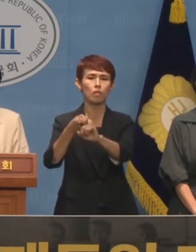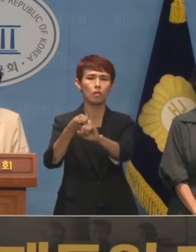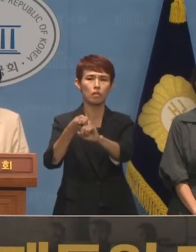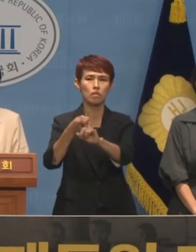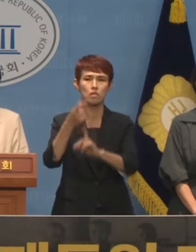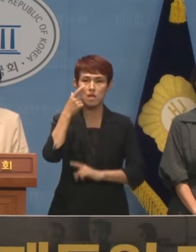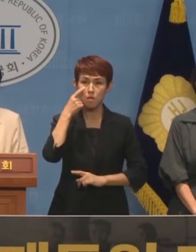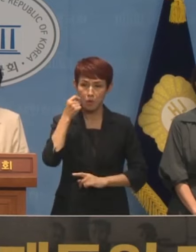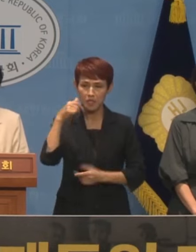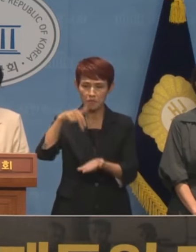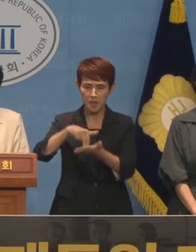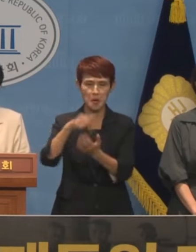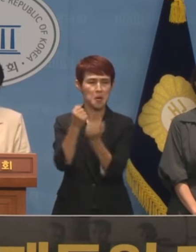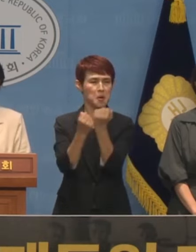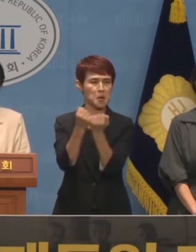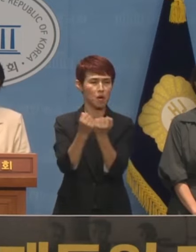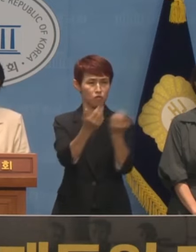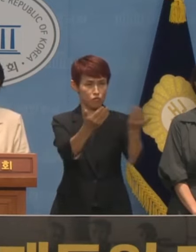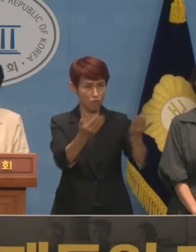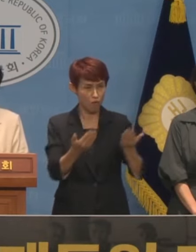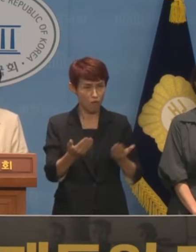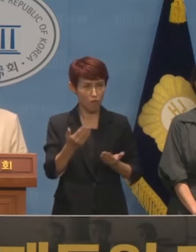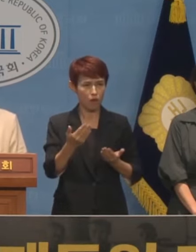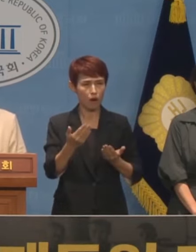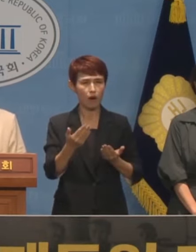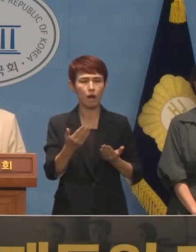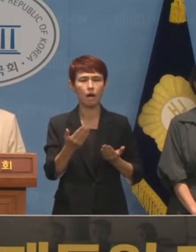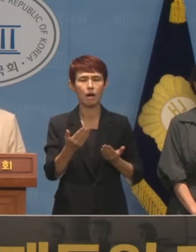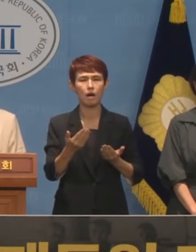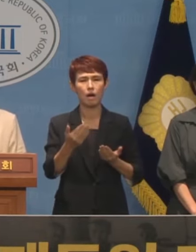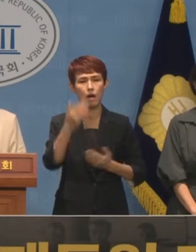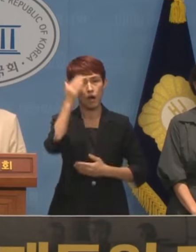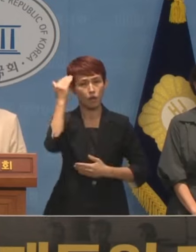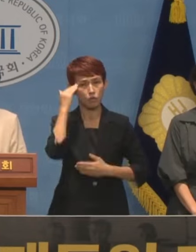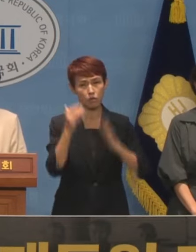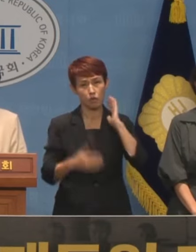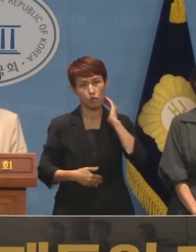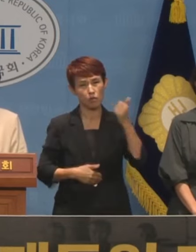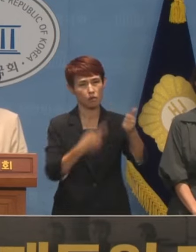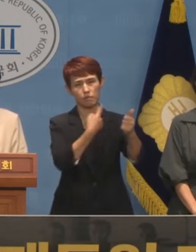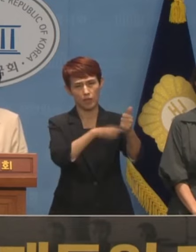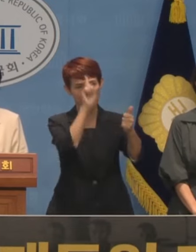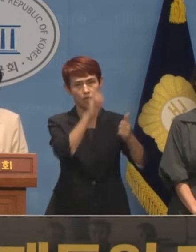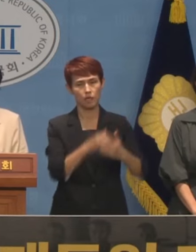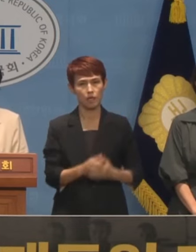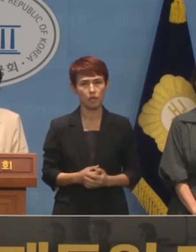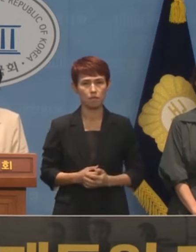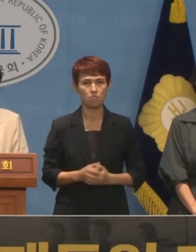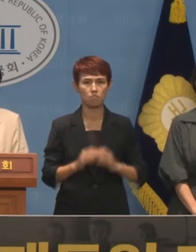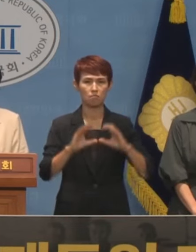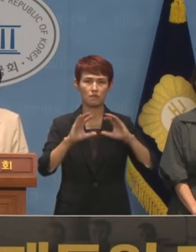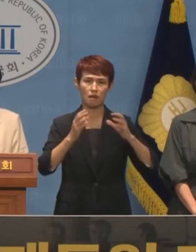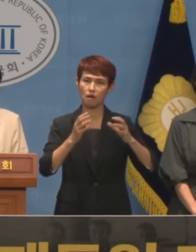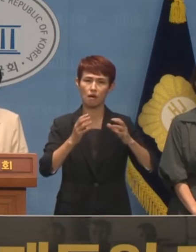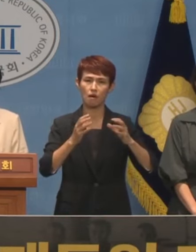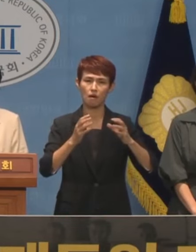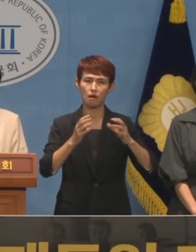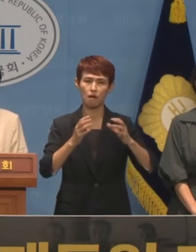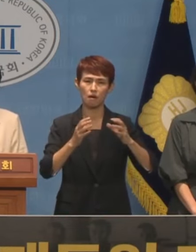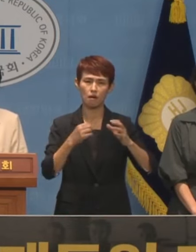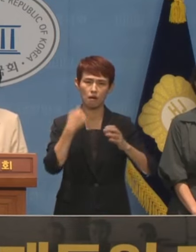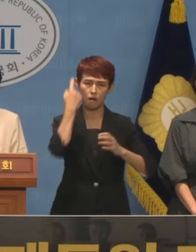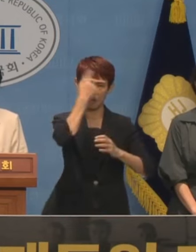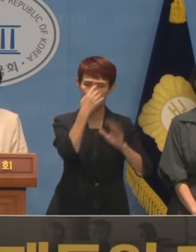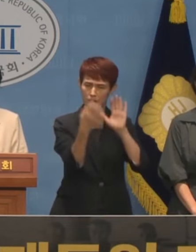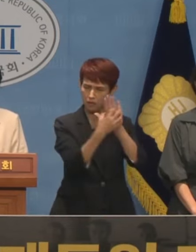일본의 입장만을 대변하는 것은 대한민국을 대표할 자격을 상실한 것이며 국격을 심각하게 훼손하는